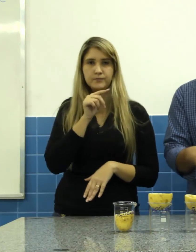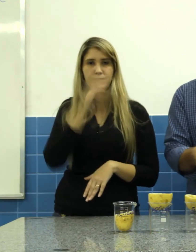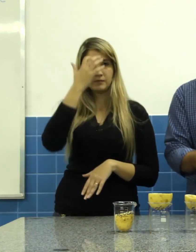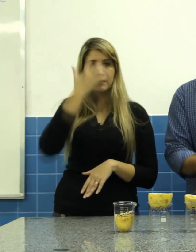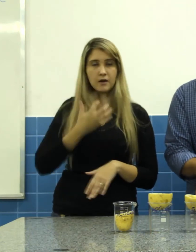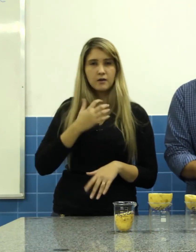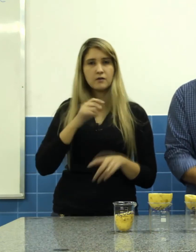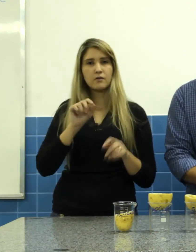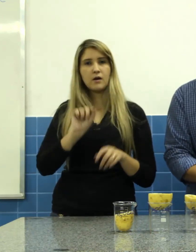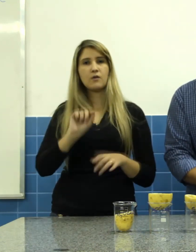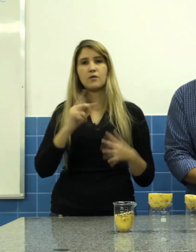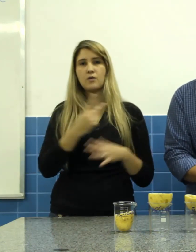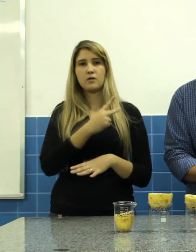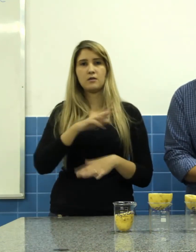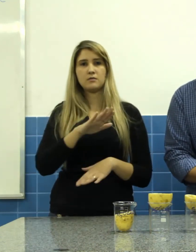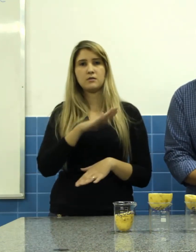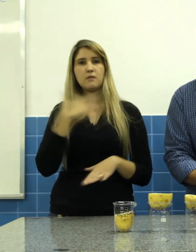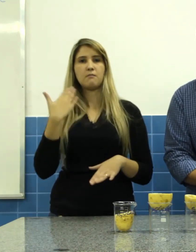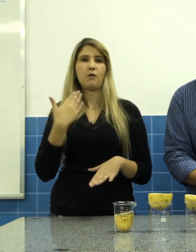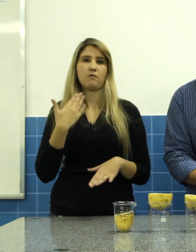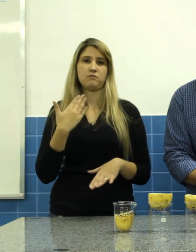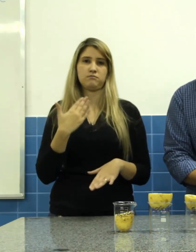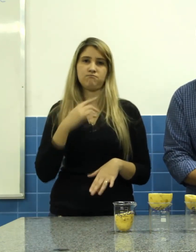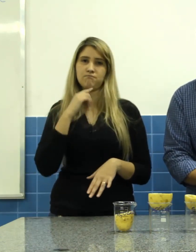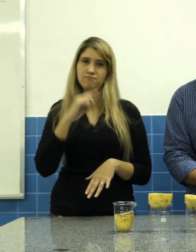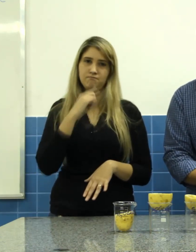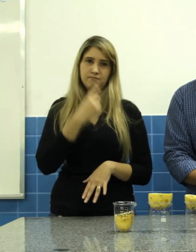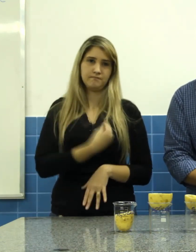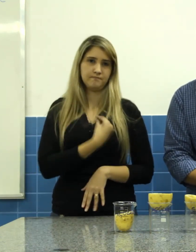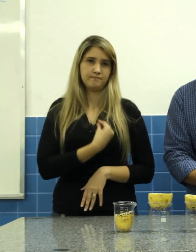e aí elas não conseguirão sobreviver.